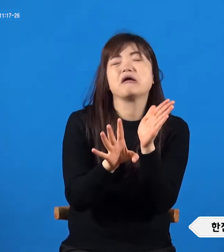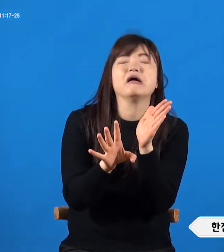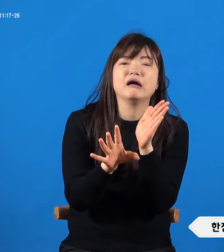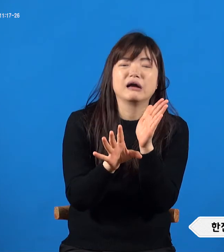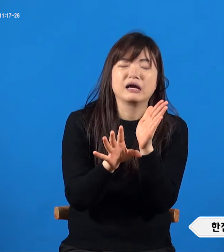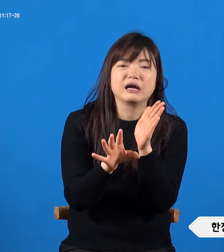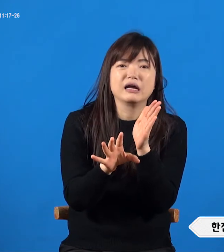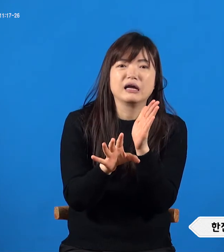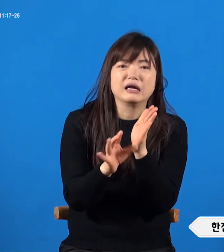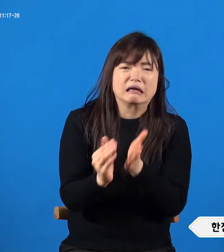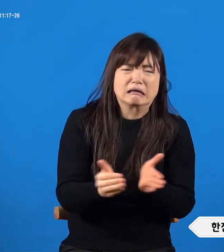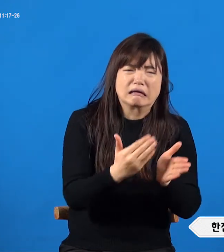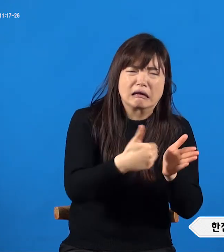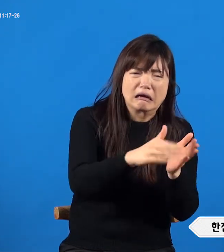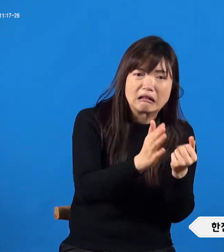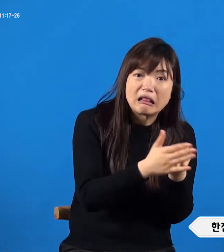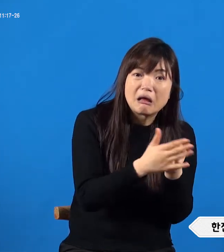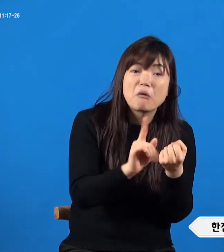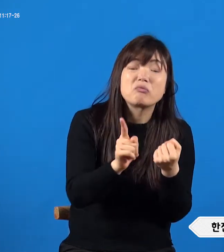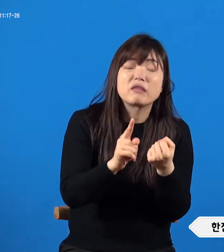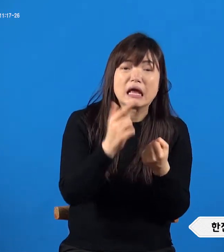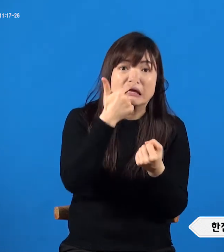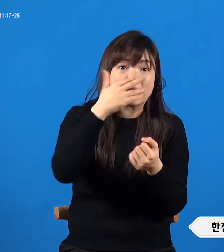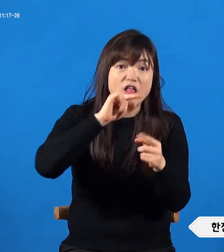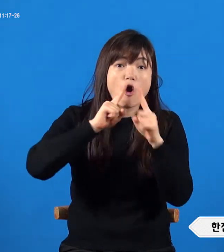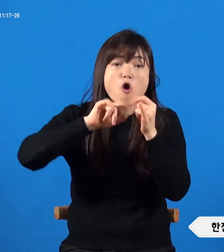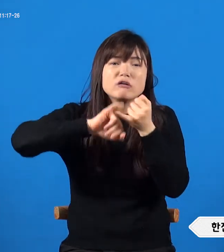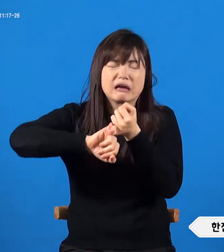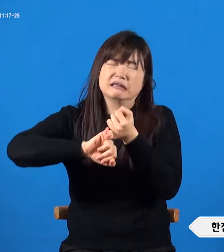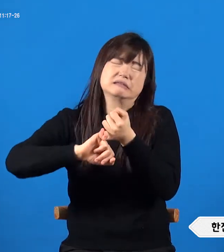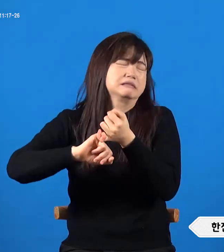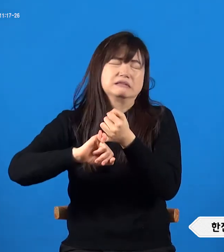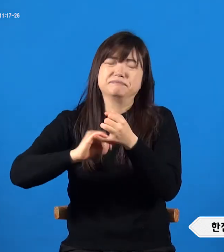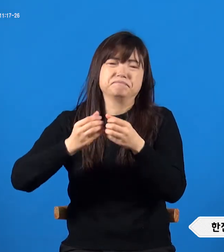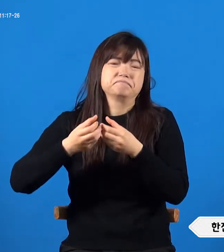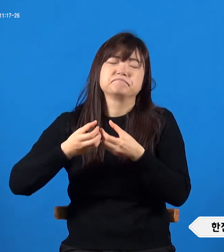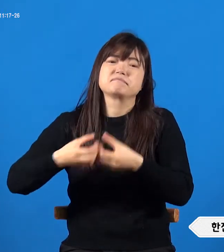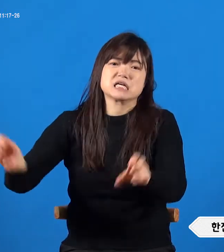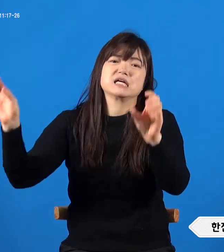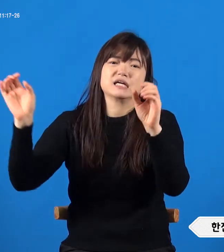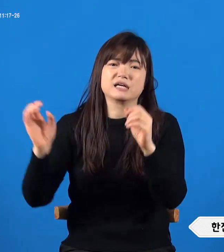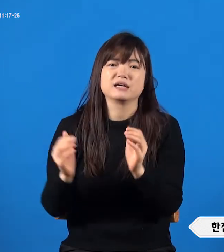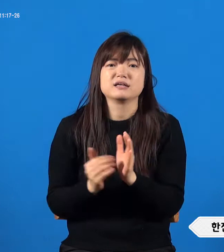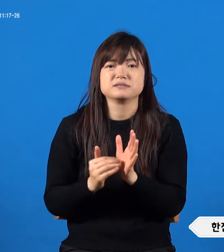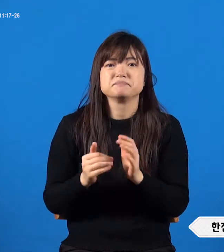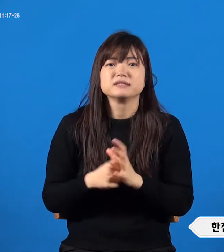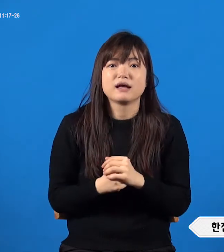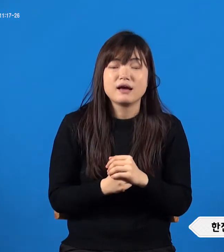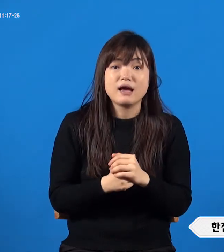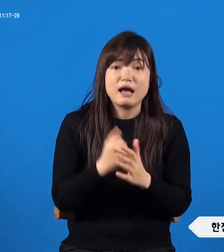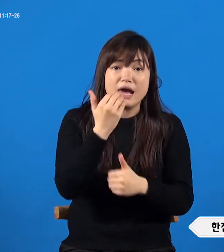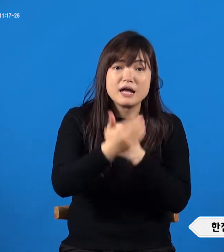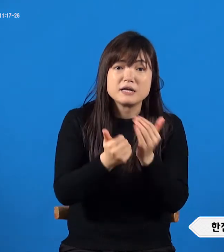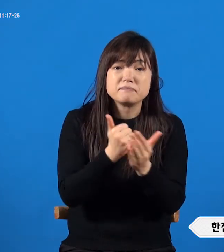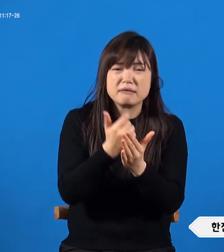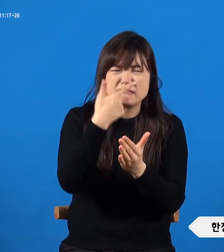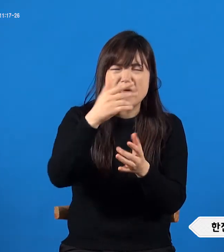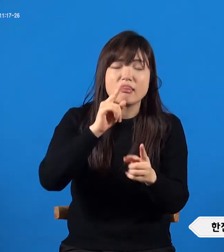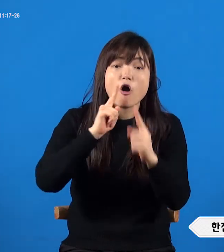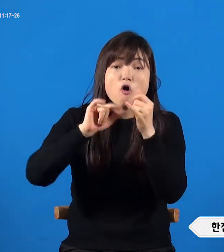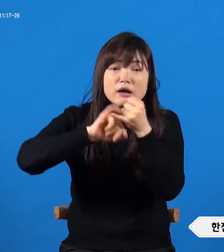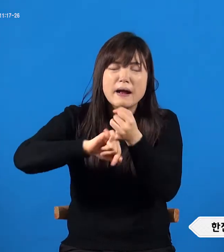길을 갔기 때문에 그 하나님께서 그 옛 언약은 파기하셨습니다. 하나님이 옛